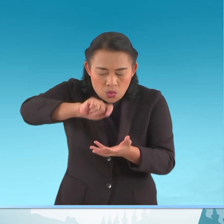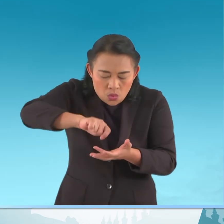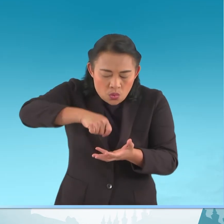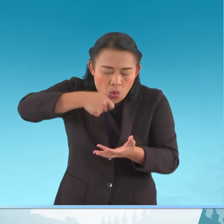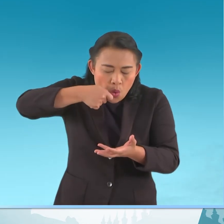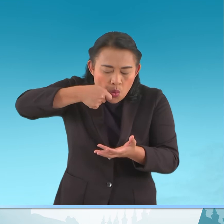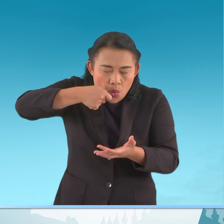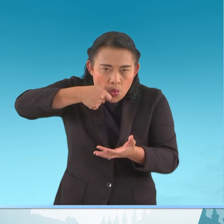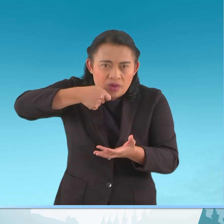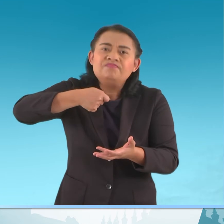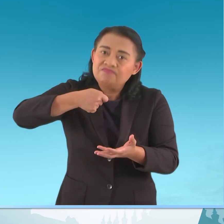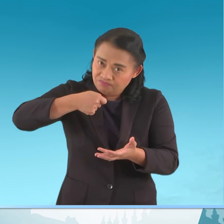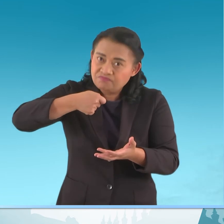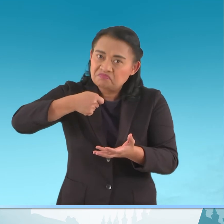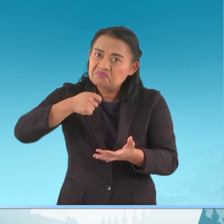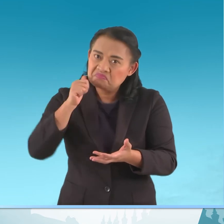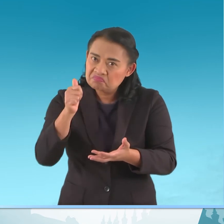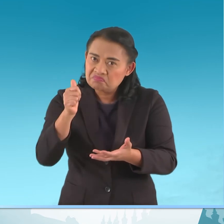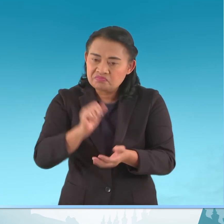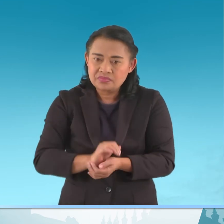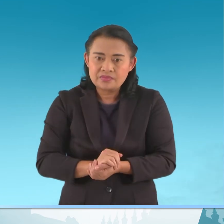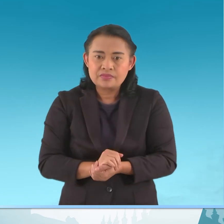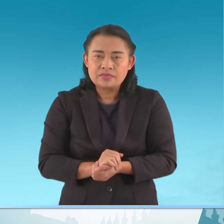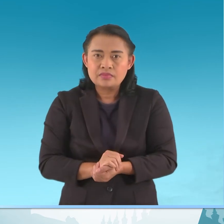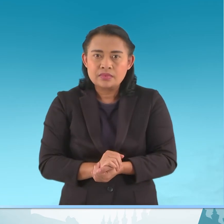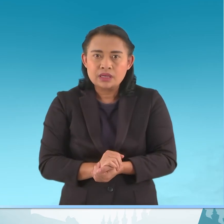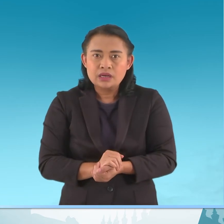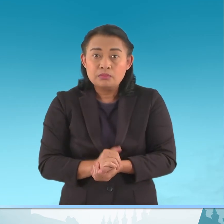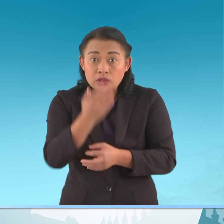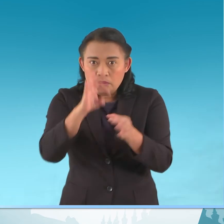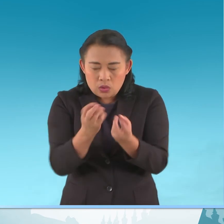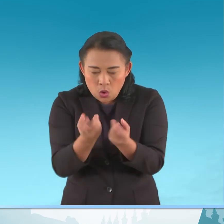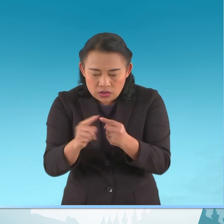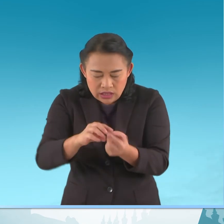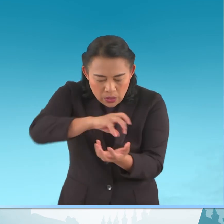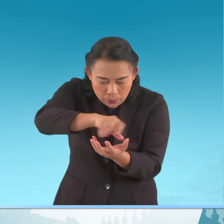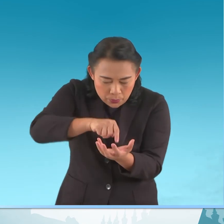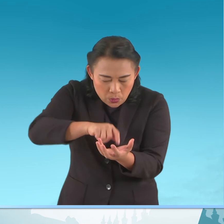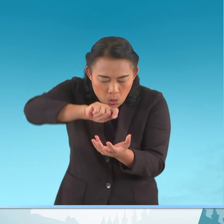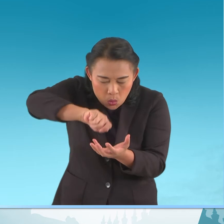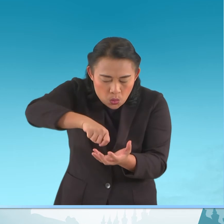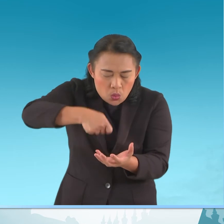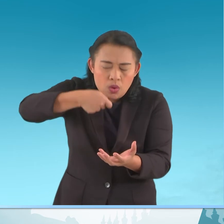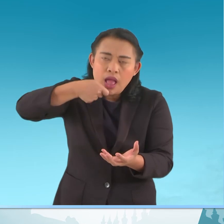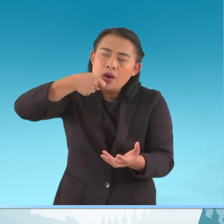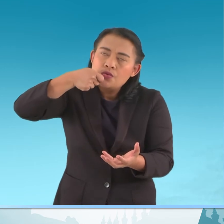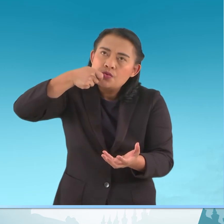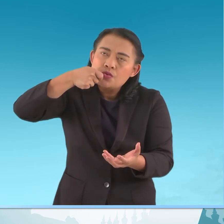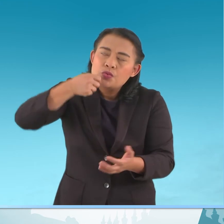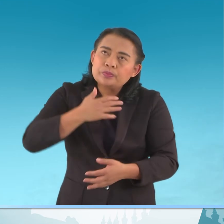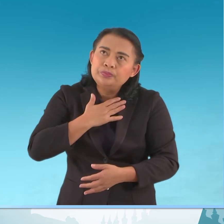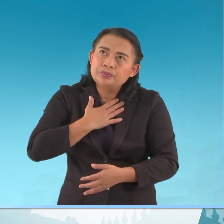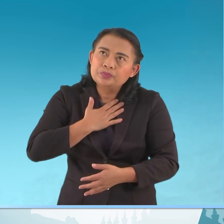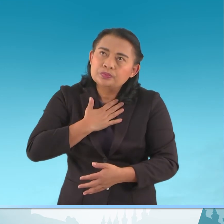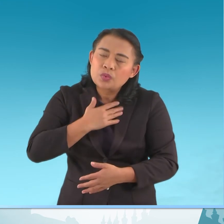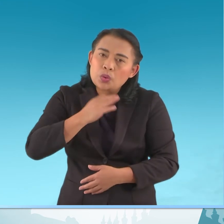มีรสชาติเข้มข้นมากนะครับคือแต่ละคำเนี่ยเครื่องกันถึงเครื่องบุ้คกดเข้าไปในข้อง